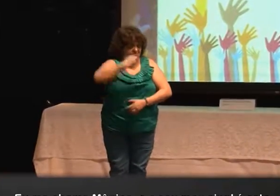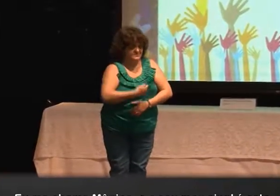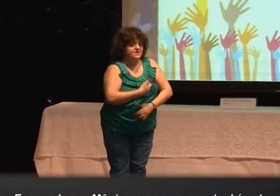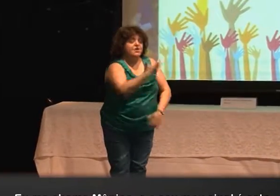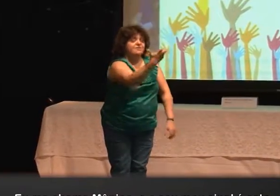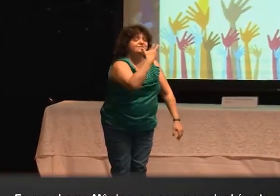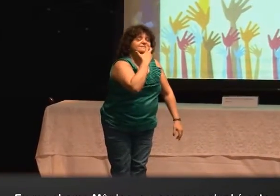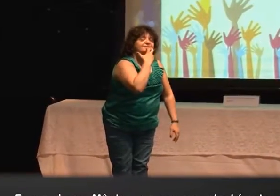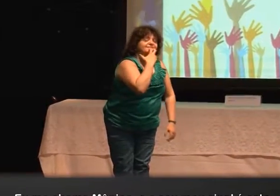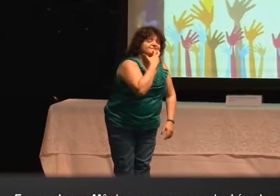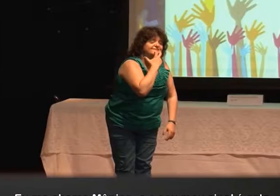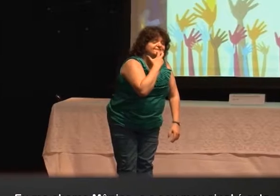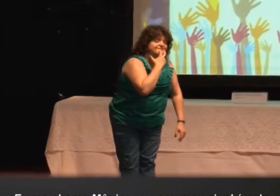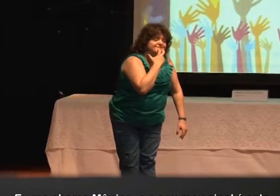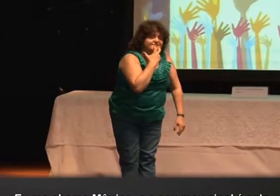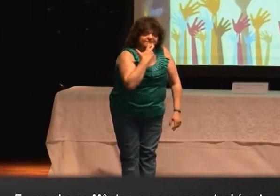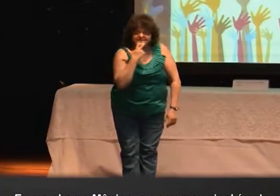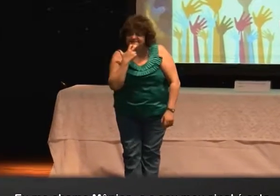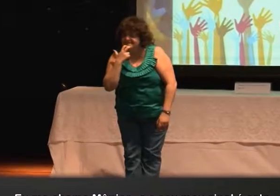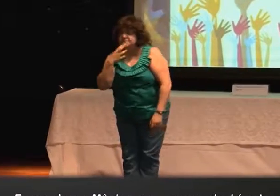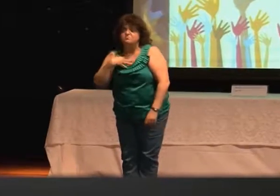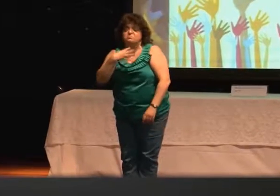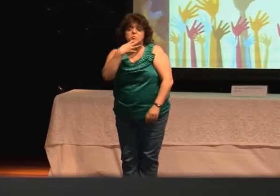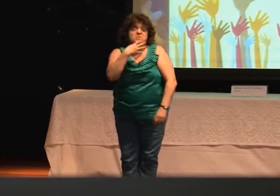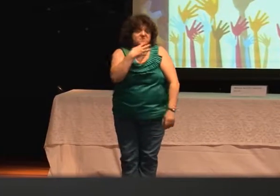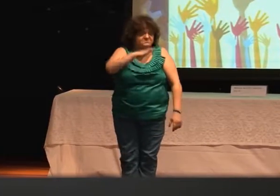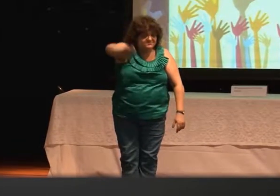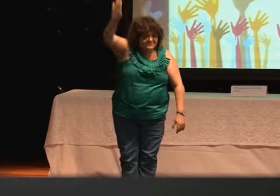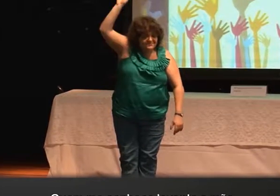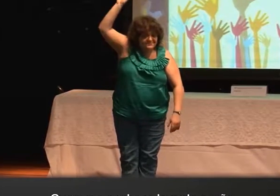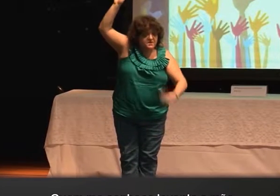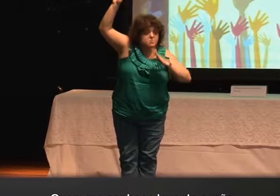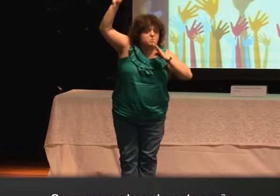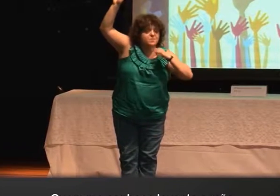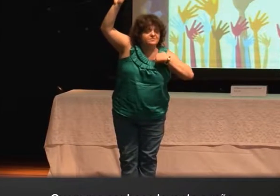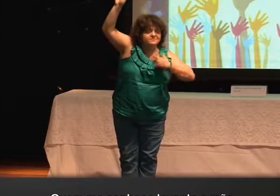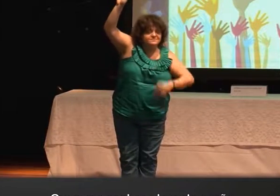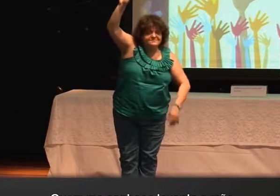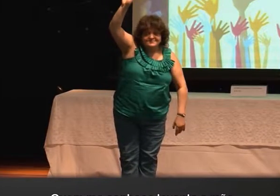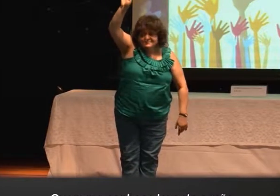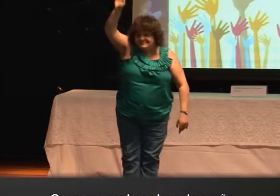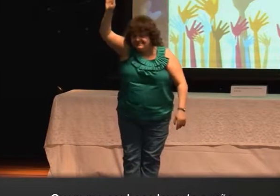Eu me chamo Mônica e o meu sinal é esse. Quem me conhece? Levanta a mão.